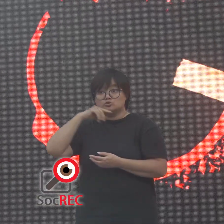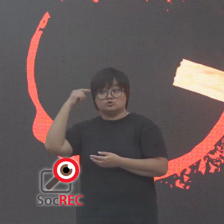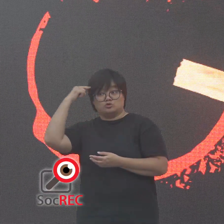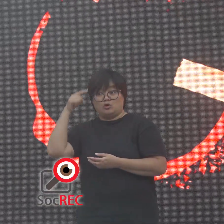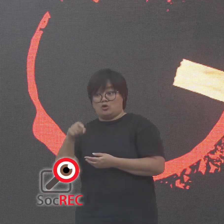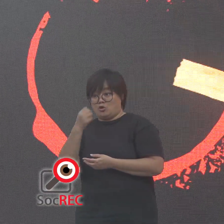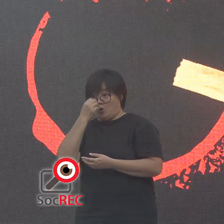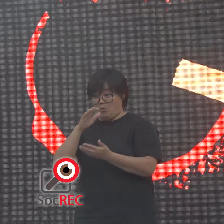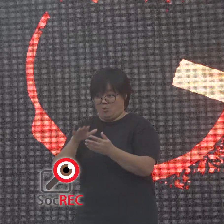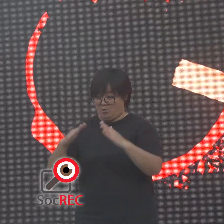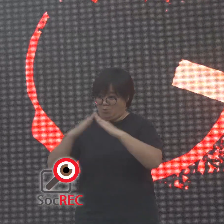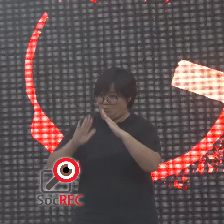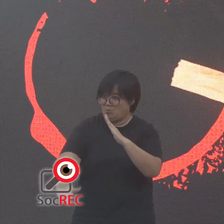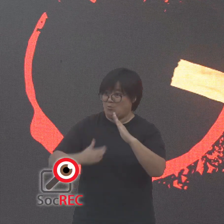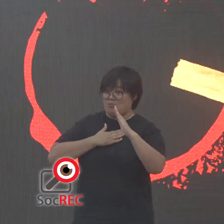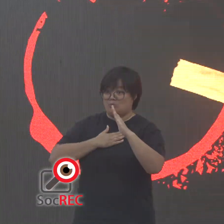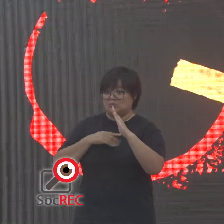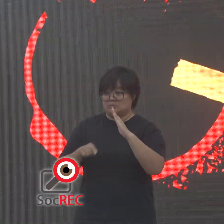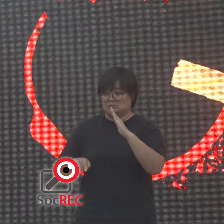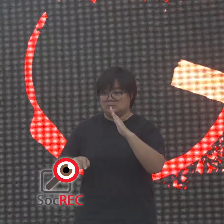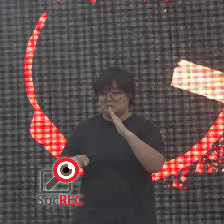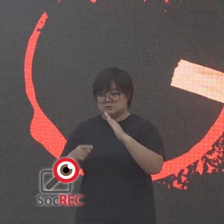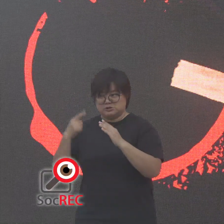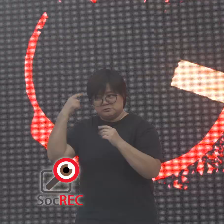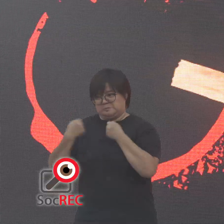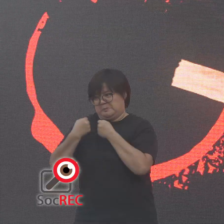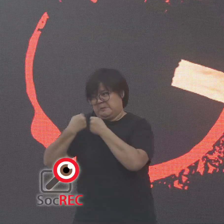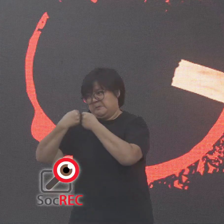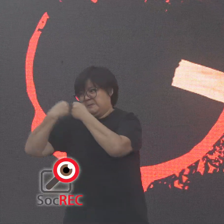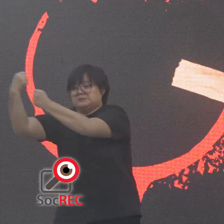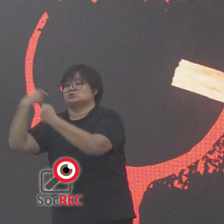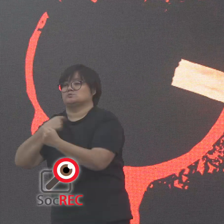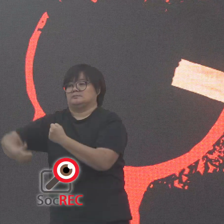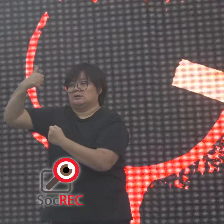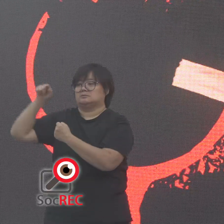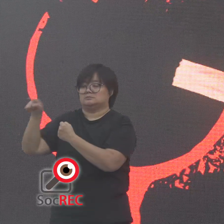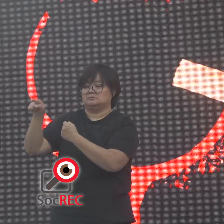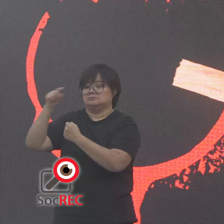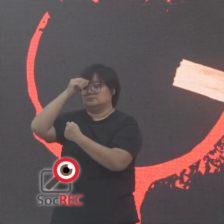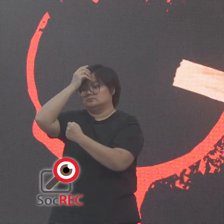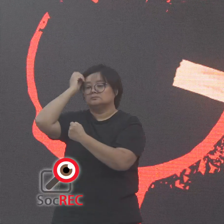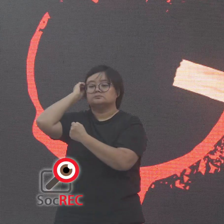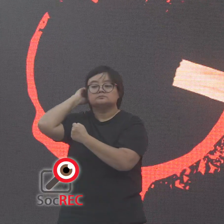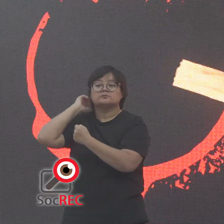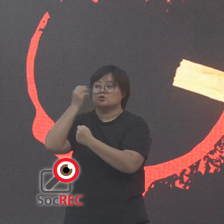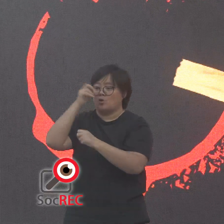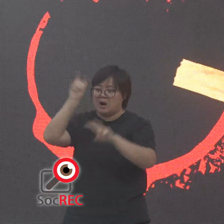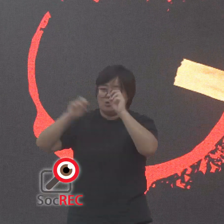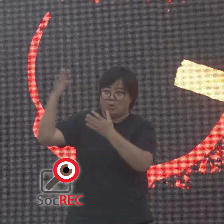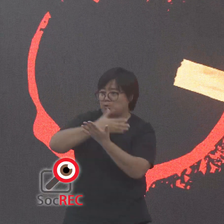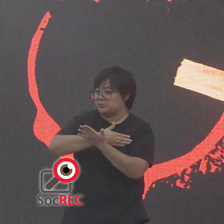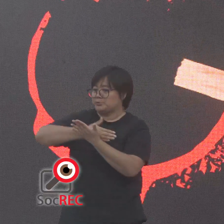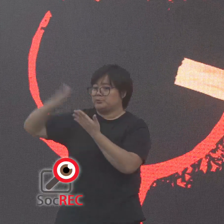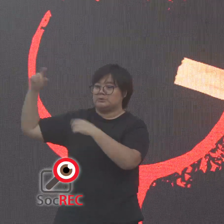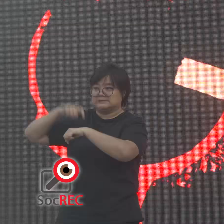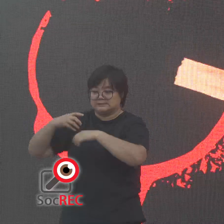All in Hong Kong 也好，自己香港自己救也好，光復香港時代革命也好，他們